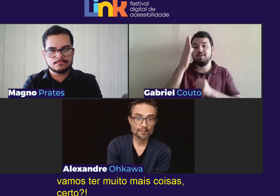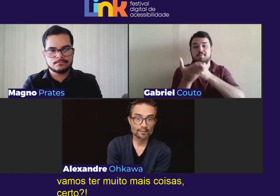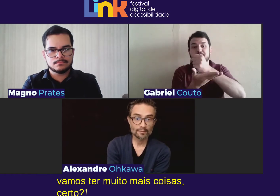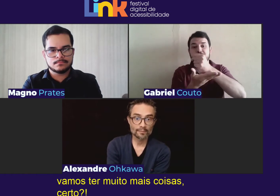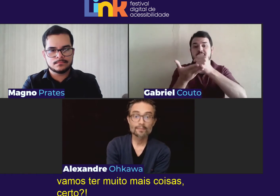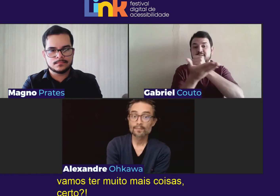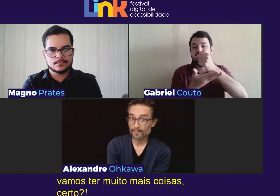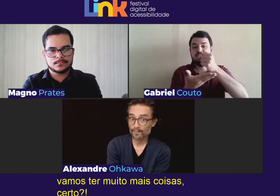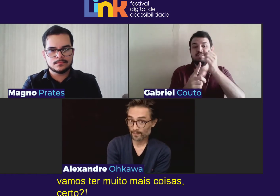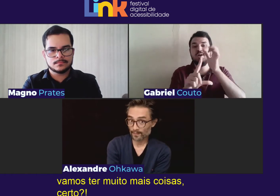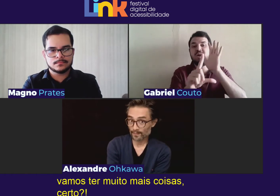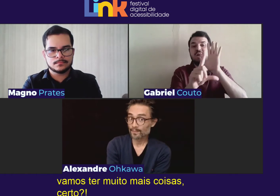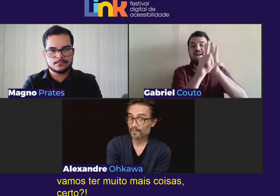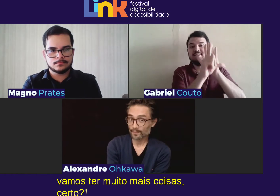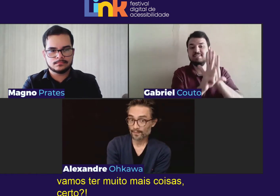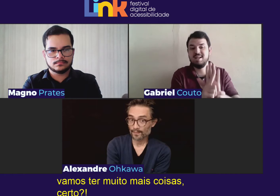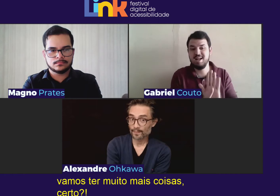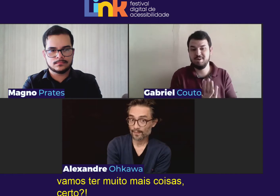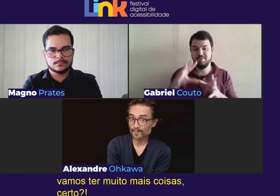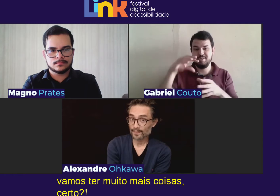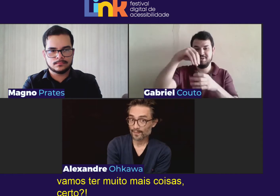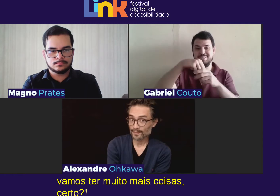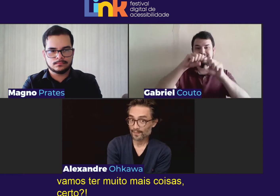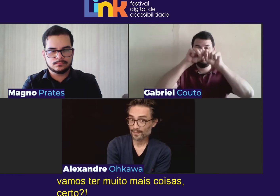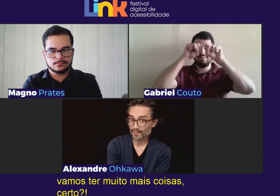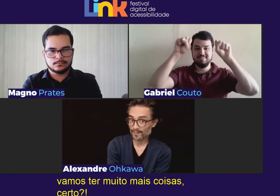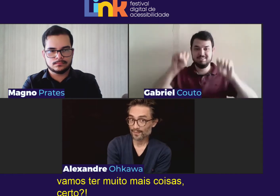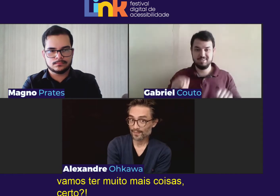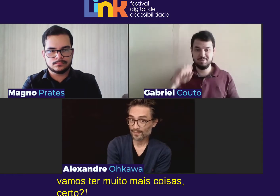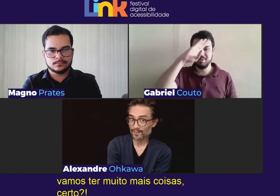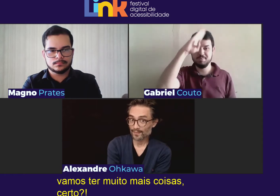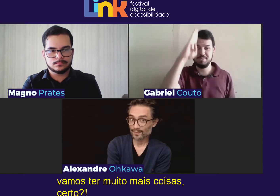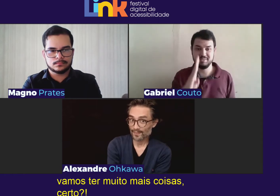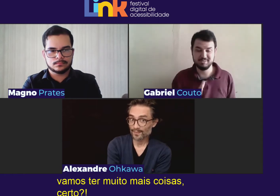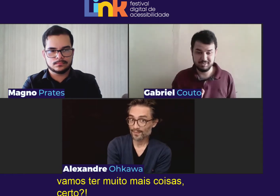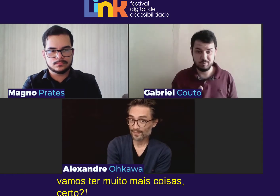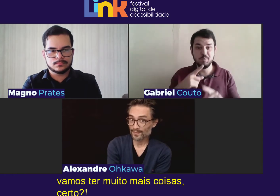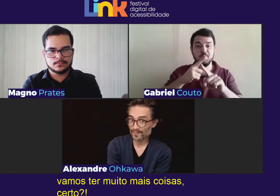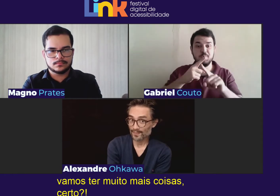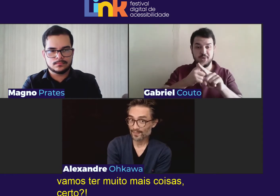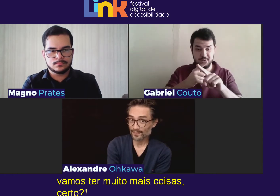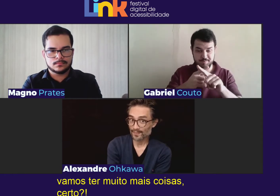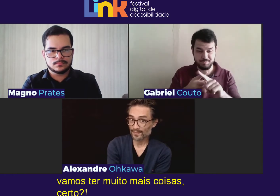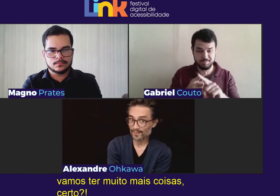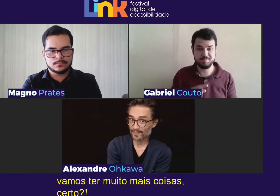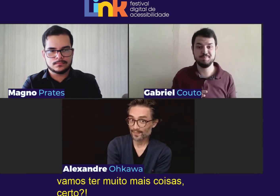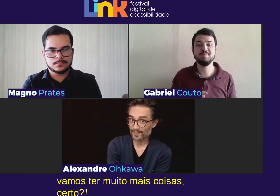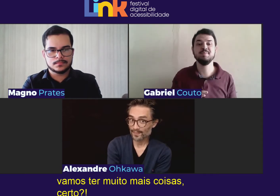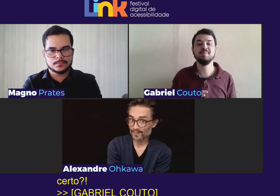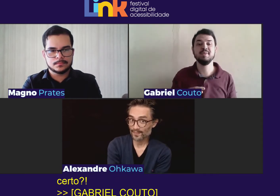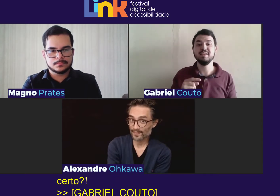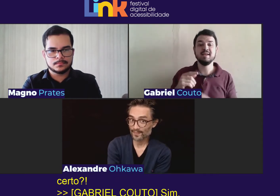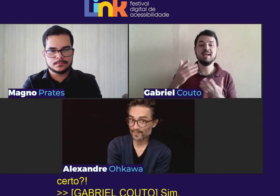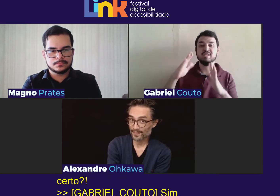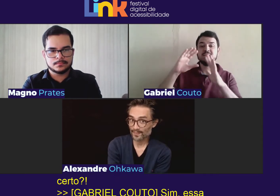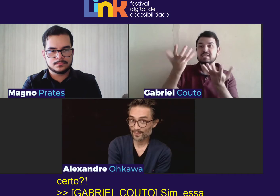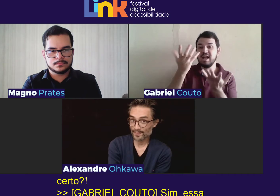Sim, essa lei ela é prioritária como base no sistema educacional do Brasil.